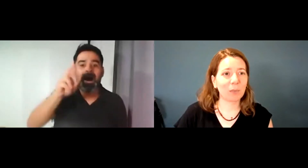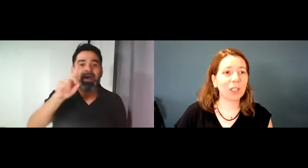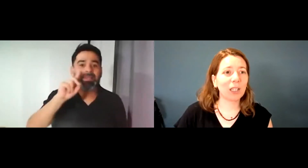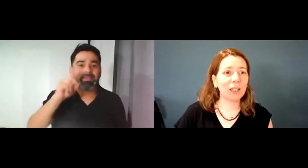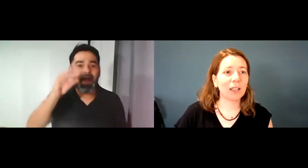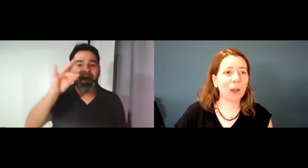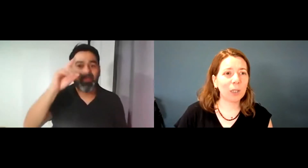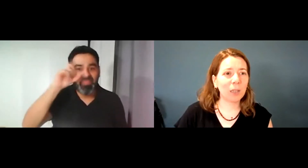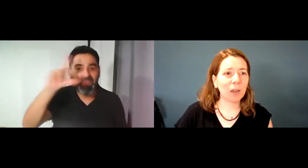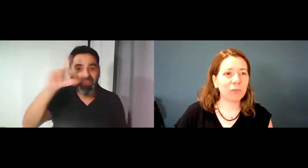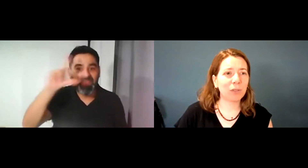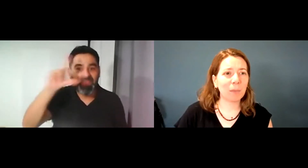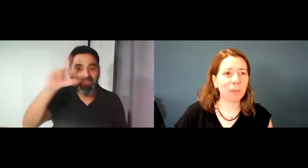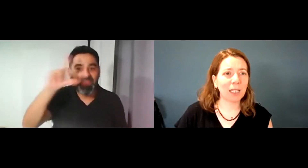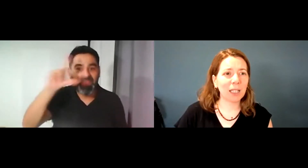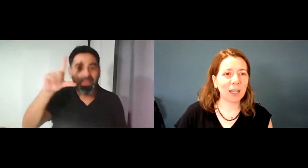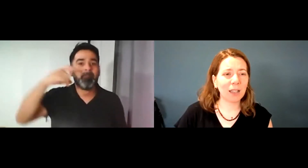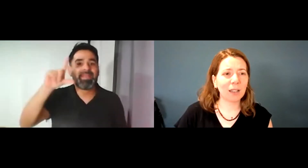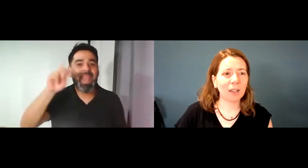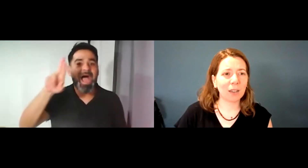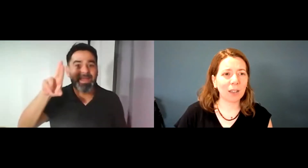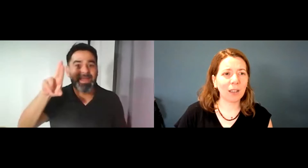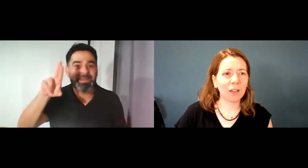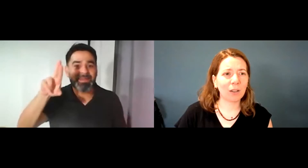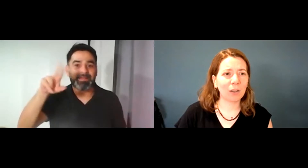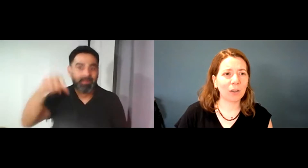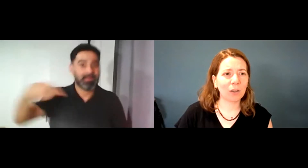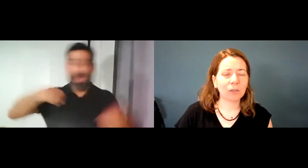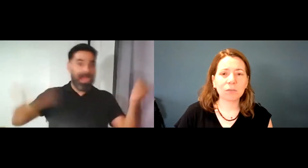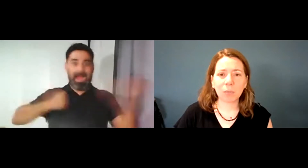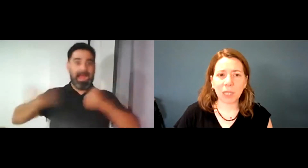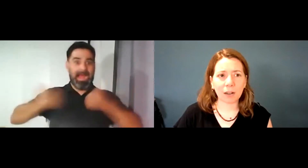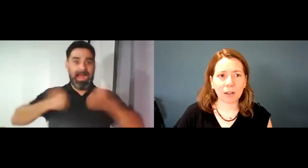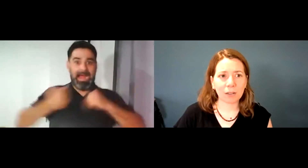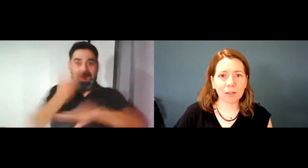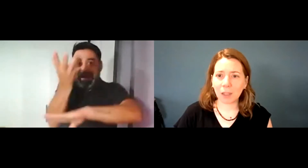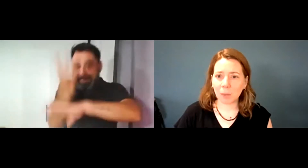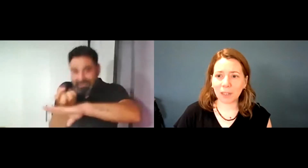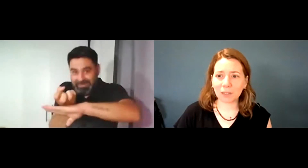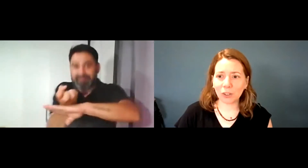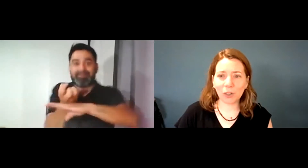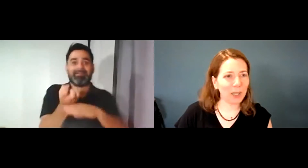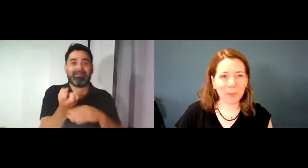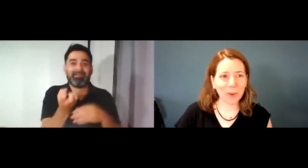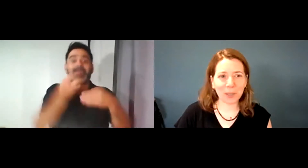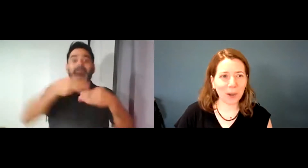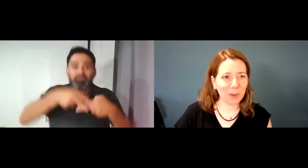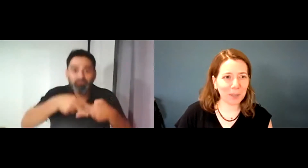Porque la última fue María de Pilar, que me mandó